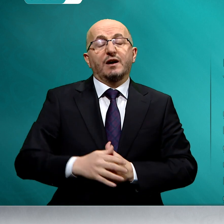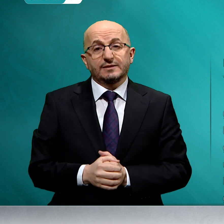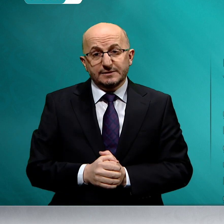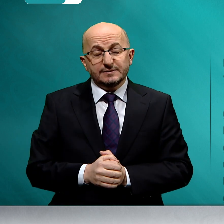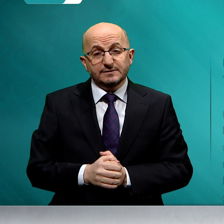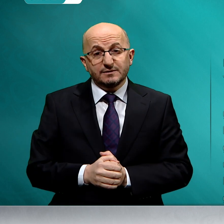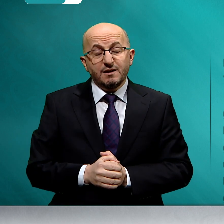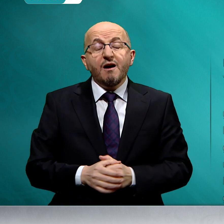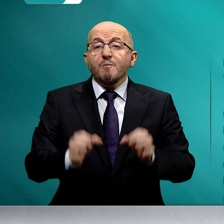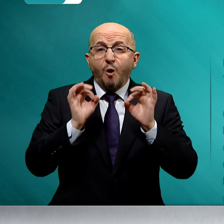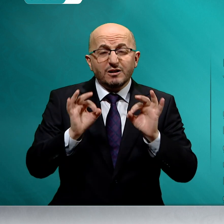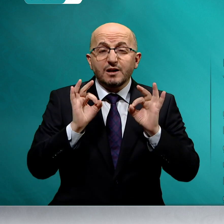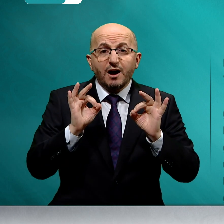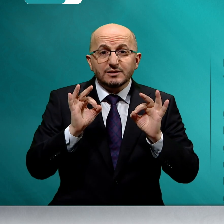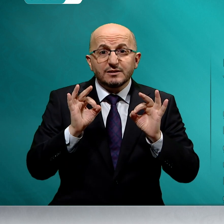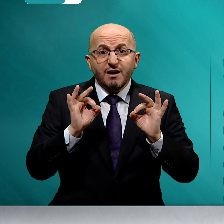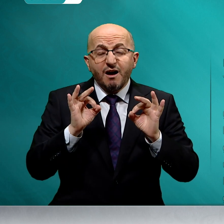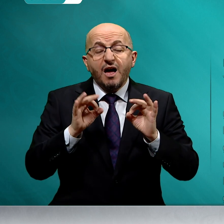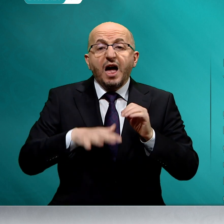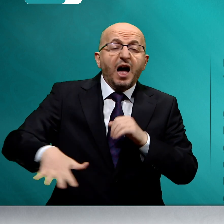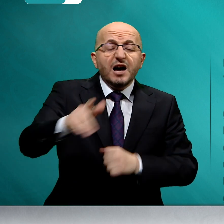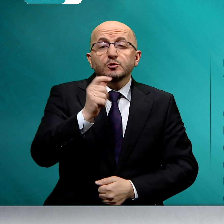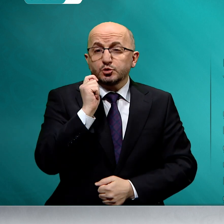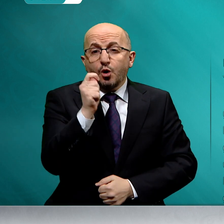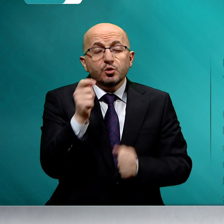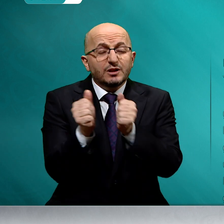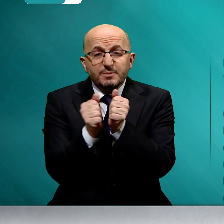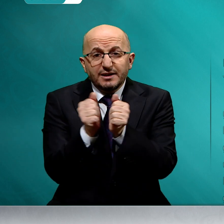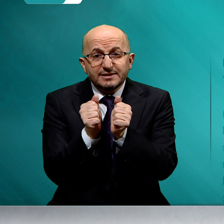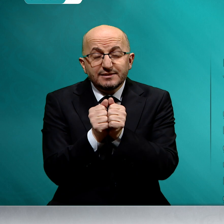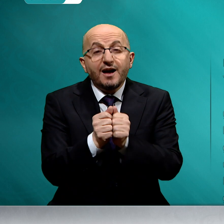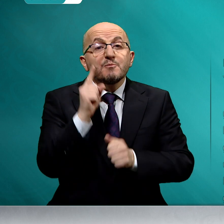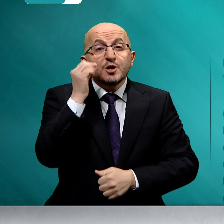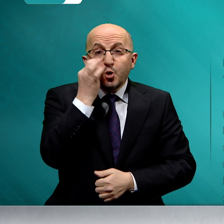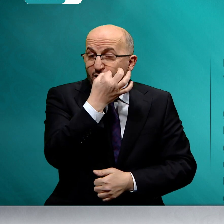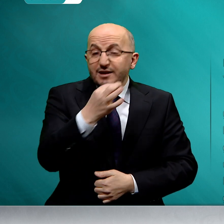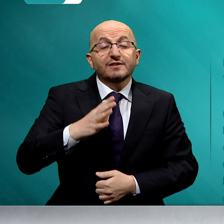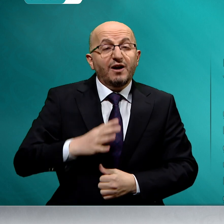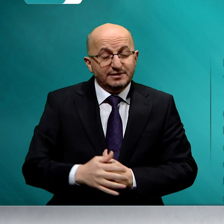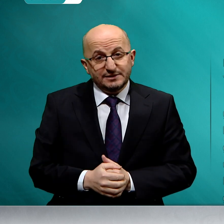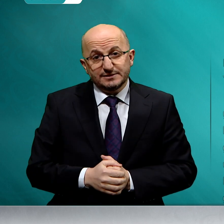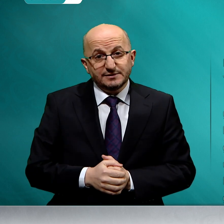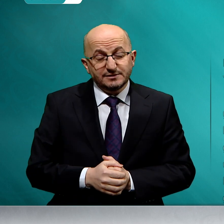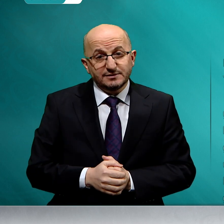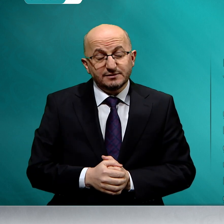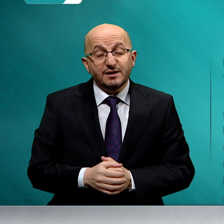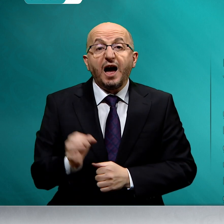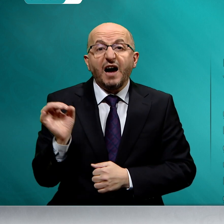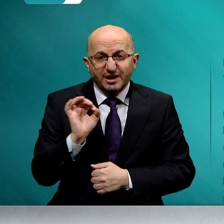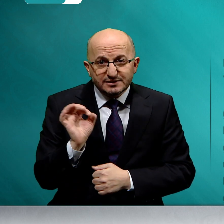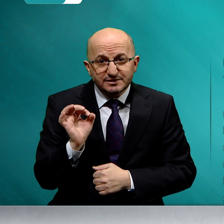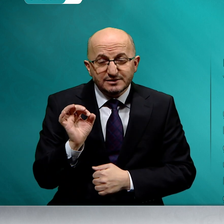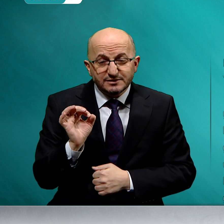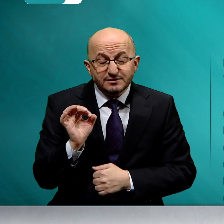vardır. Muhakkak her zorlukla birlikte bir kolaylık vardır.